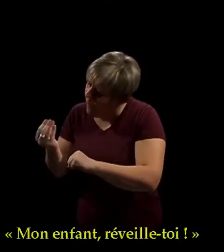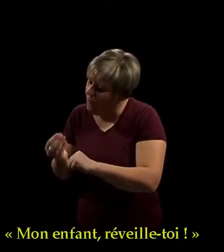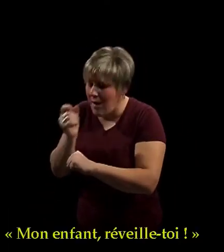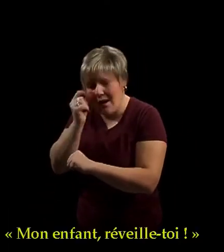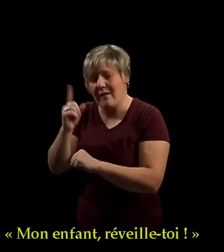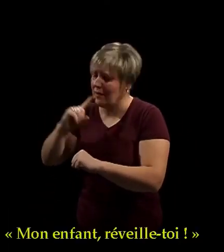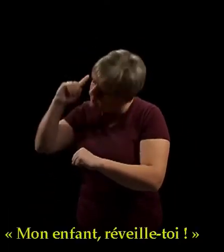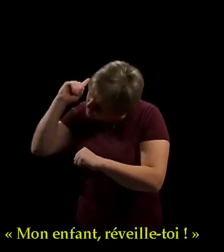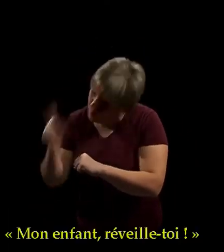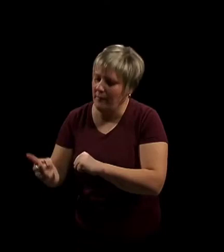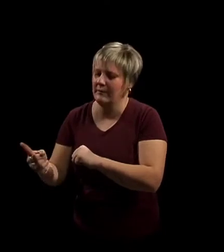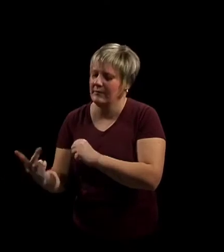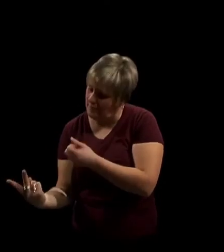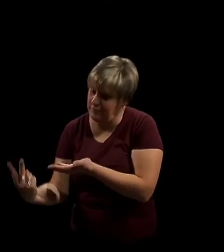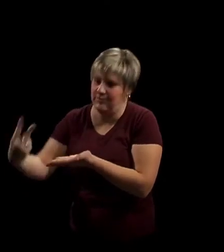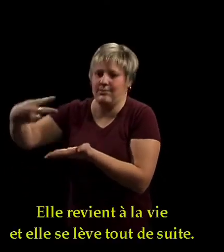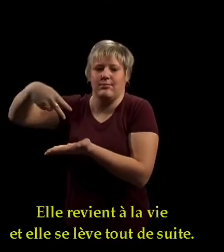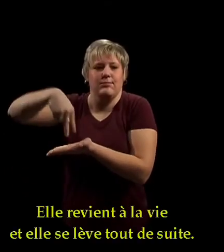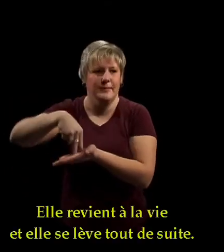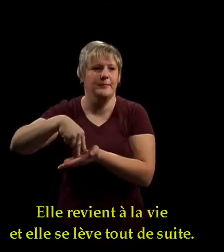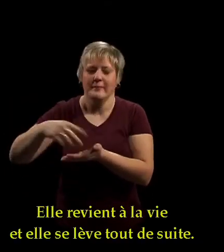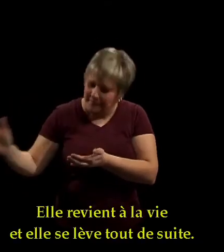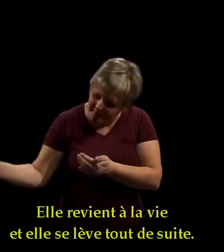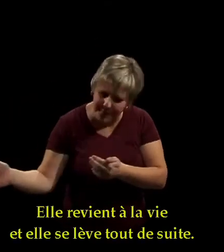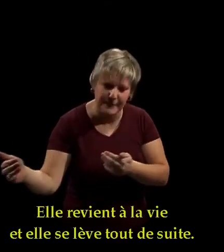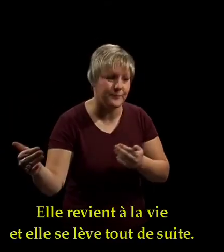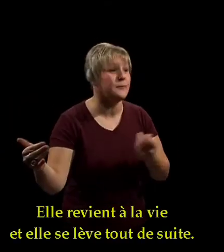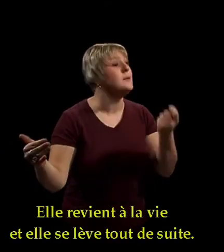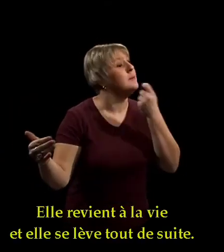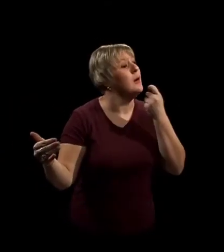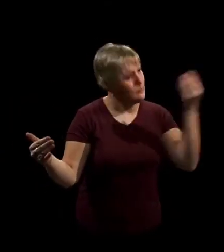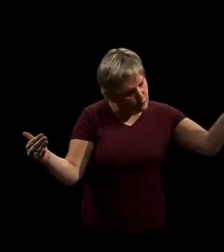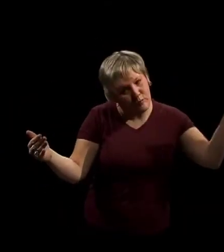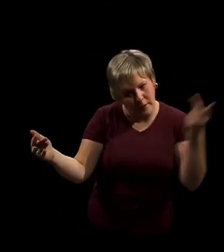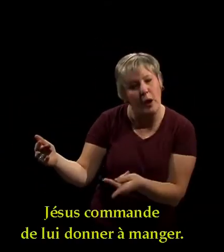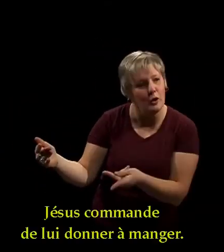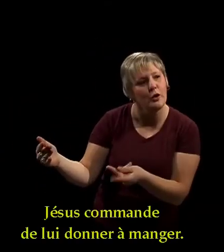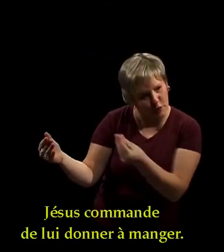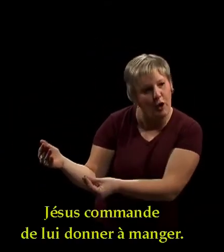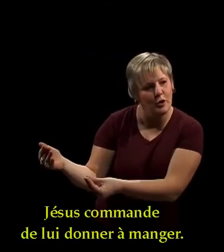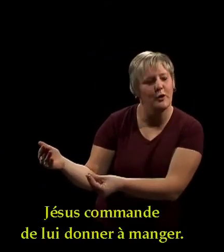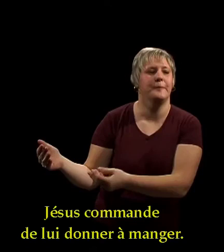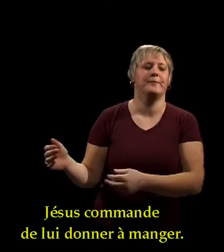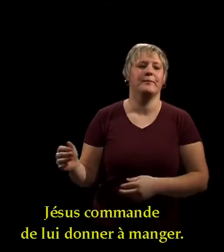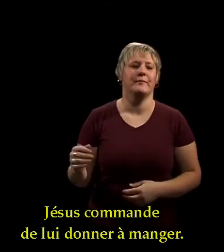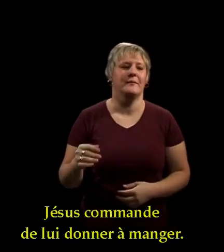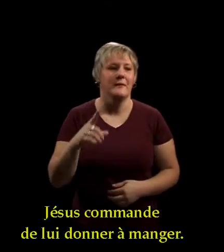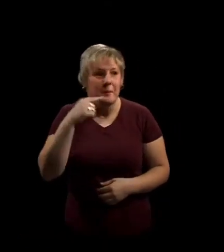il l'appelle en disant: mon enfant, réveille-toi. Elle revient à la vie et elle se lève tout de suite. Jésus commande de lui